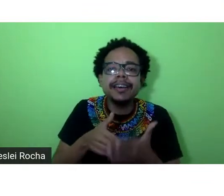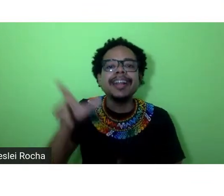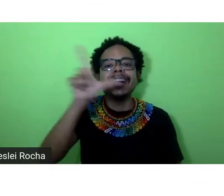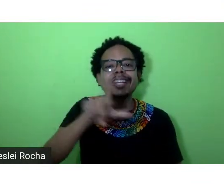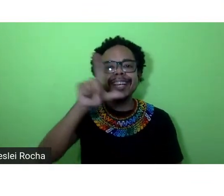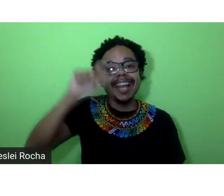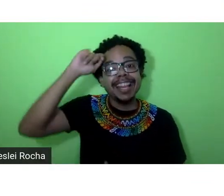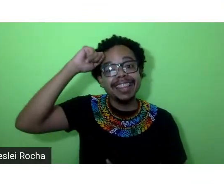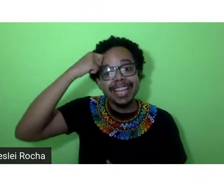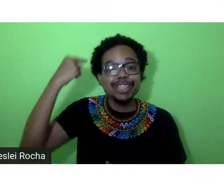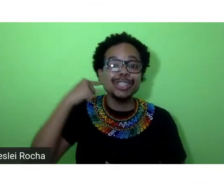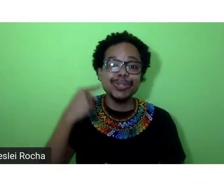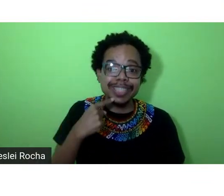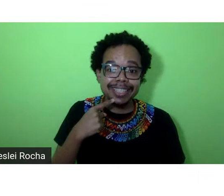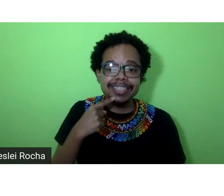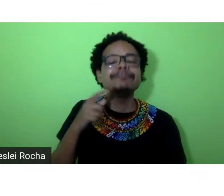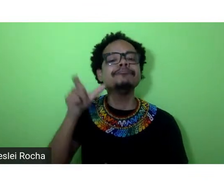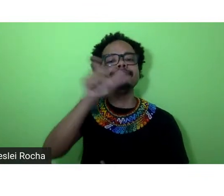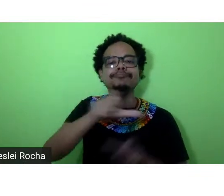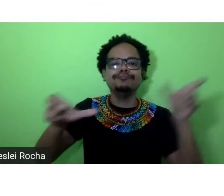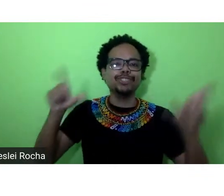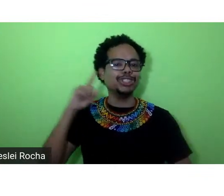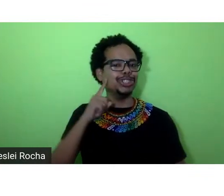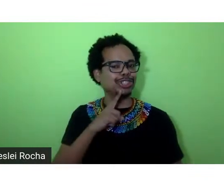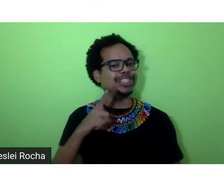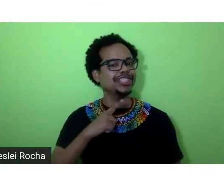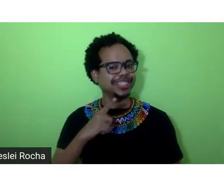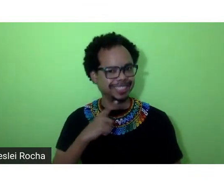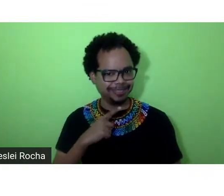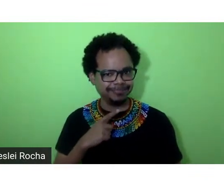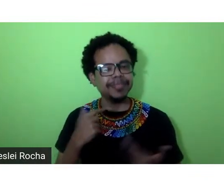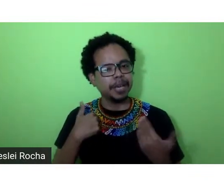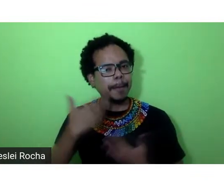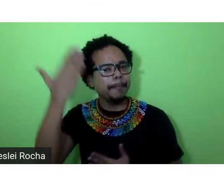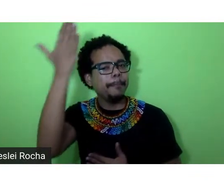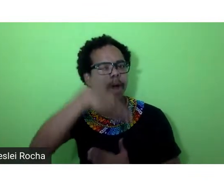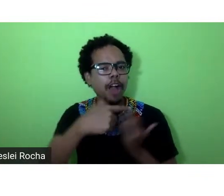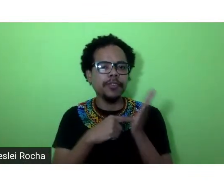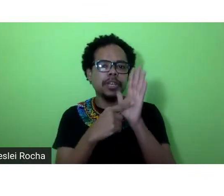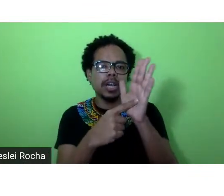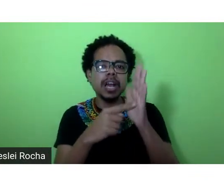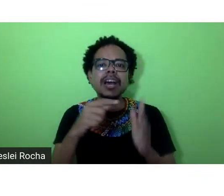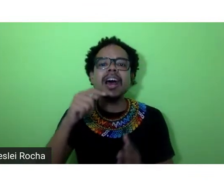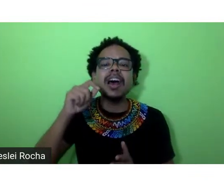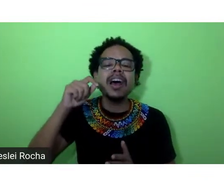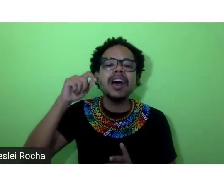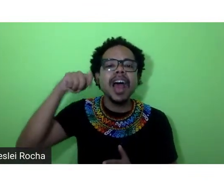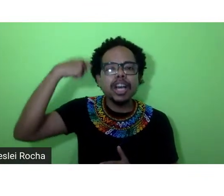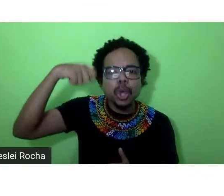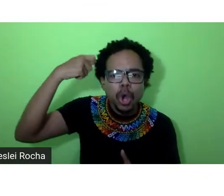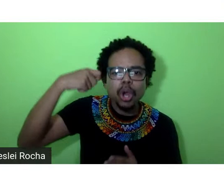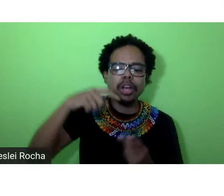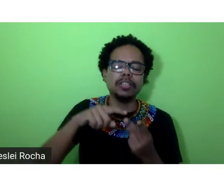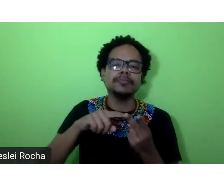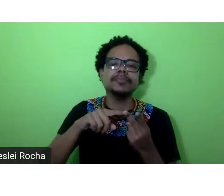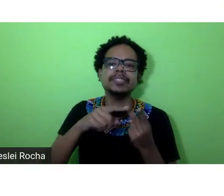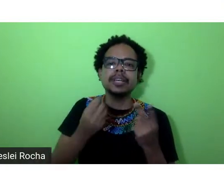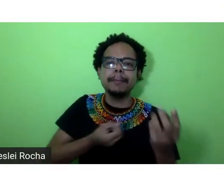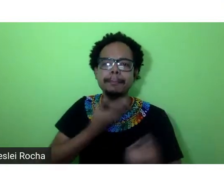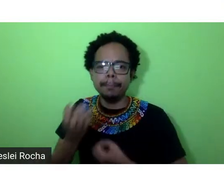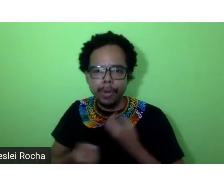luta toda vida para reconhecer os seus direitos e terem a visibilidade e o seu valor a comunidade surda